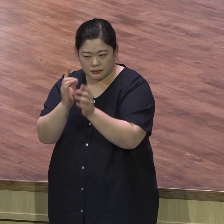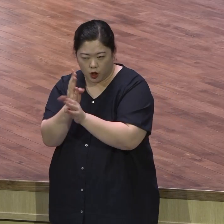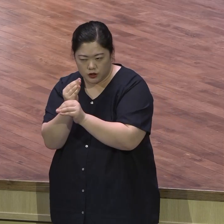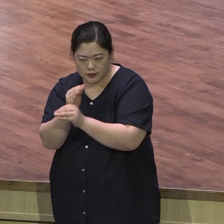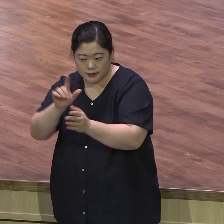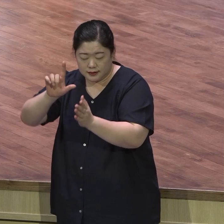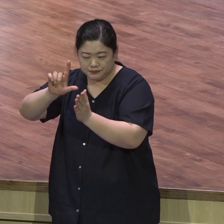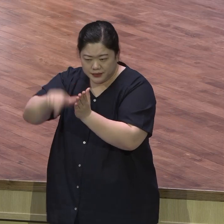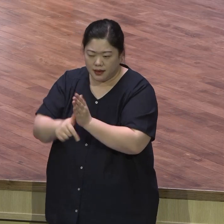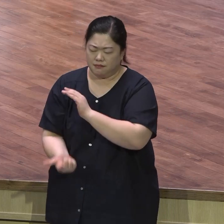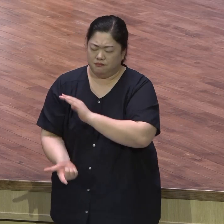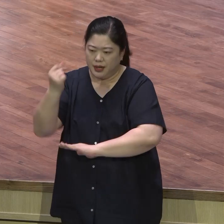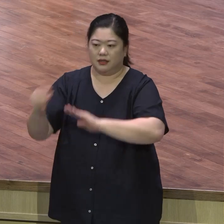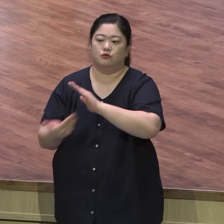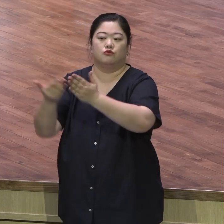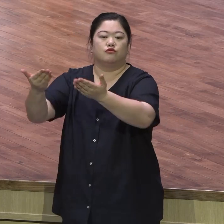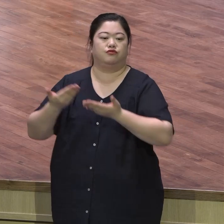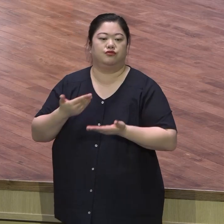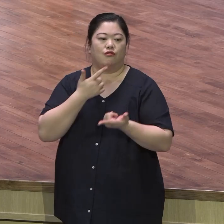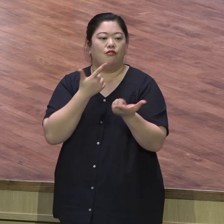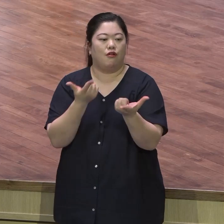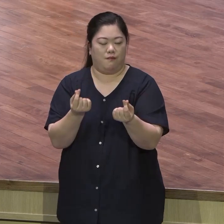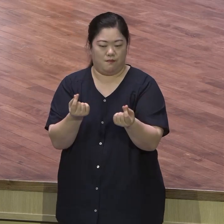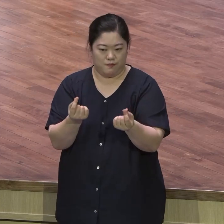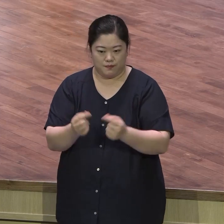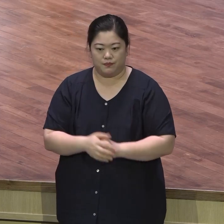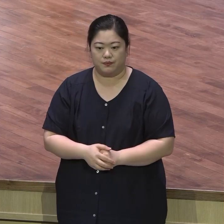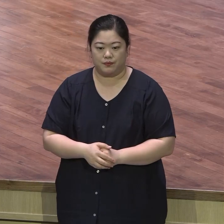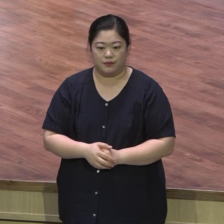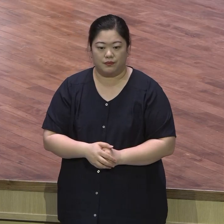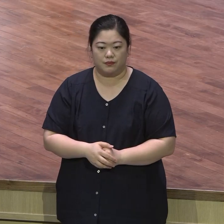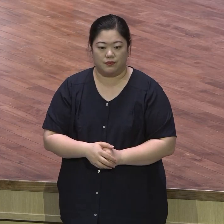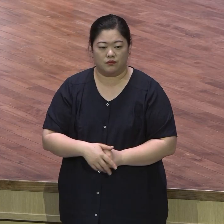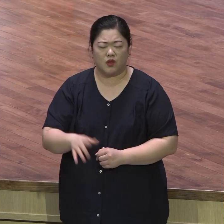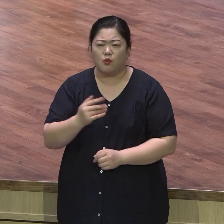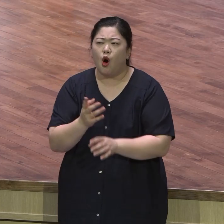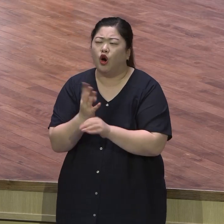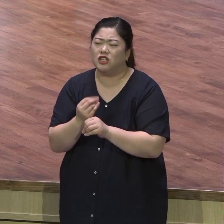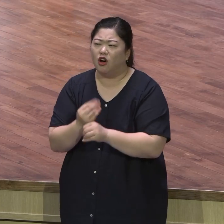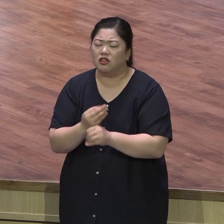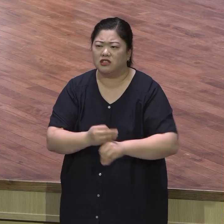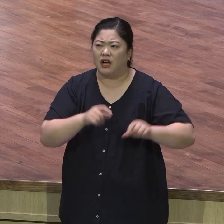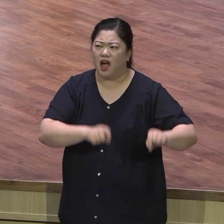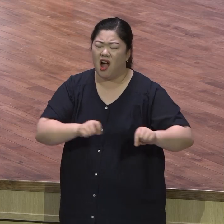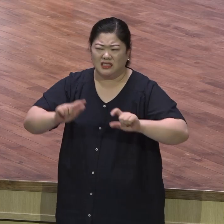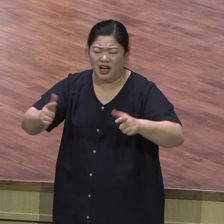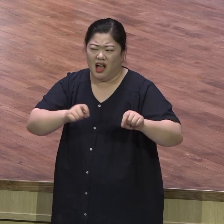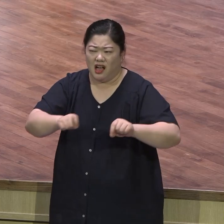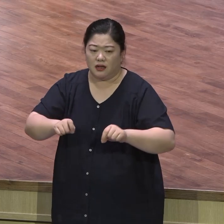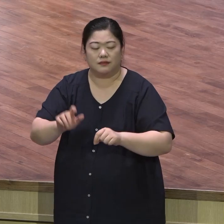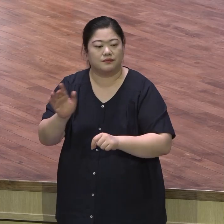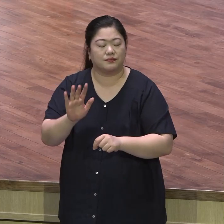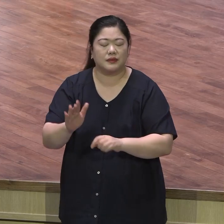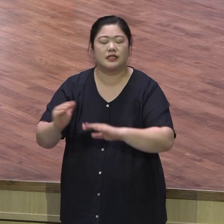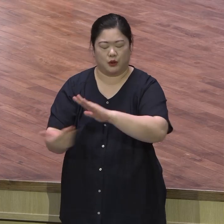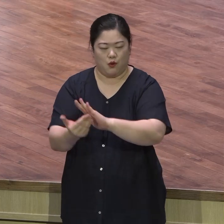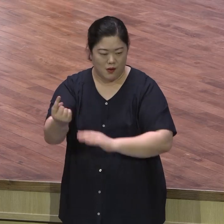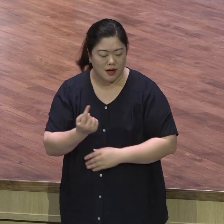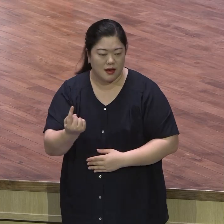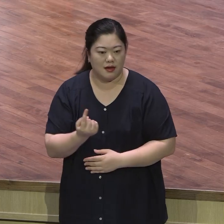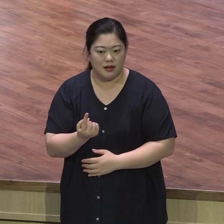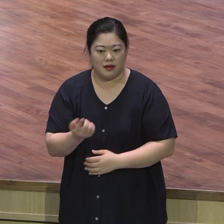하나님이 이루실 줄 확신합니다 반드시 되게 되어있습니다 연약한 우리를 통해 이 작은 자 연약한 바닥